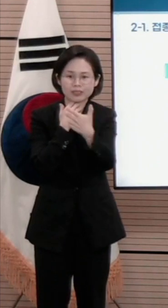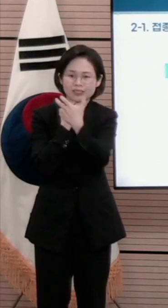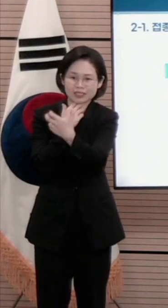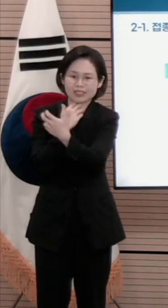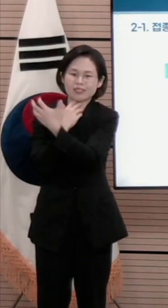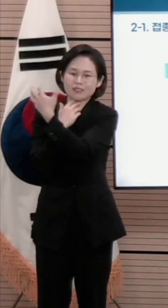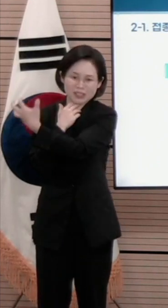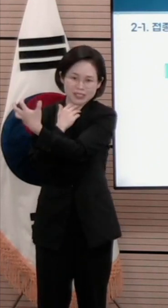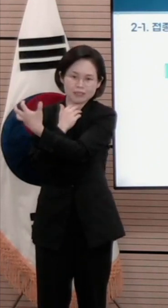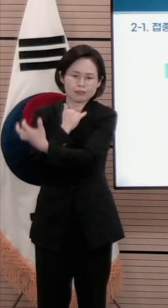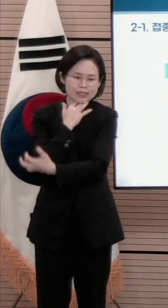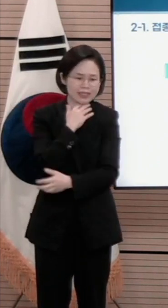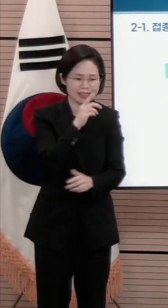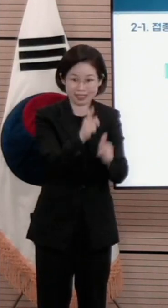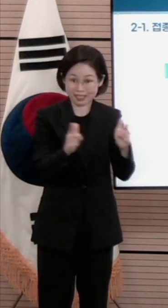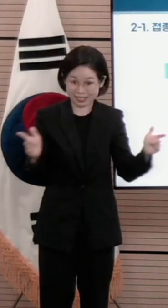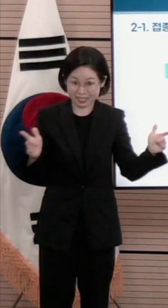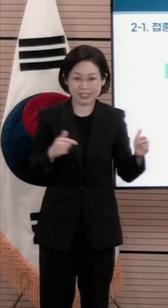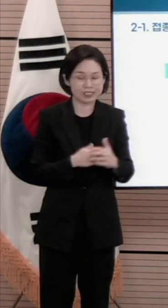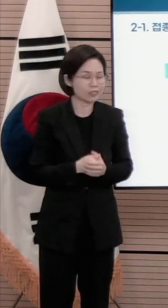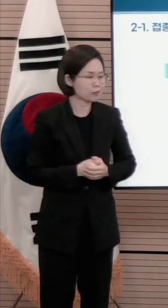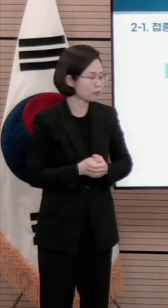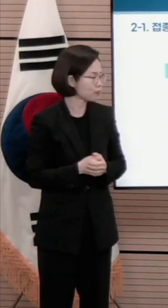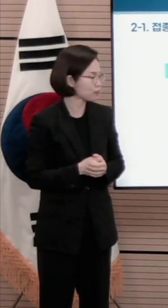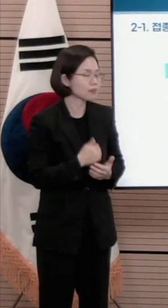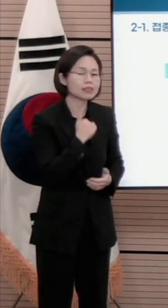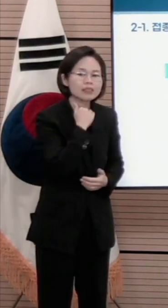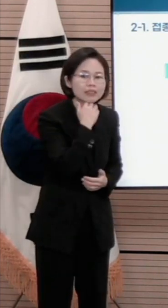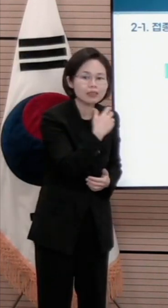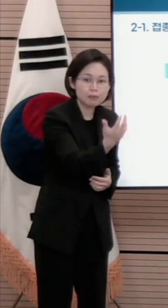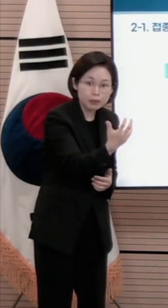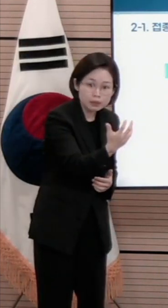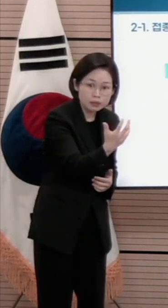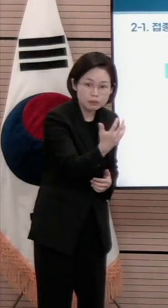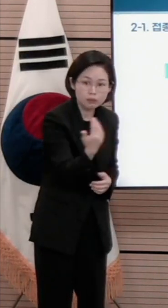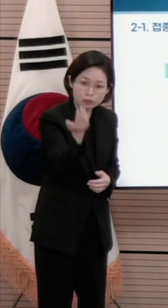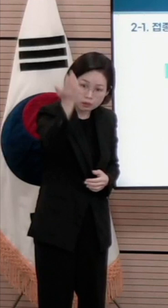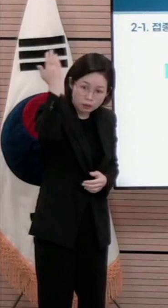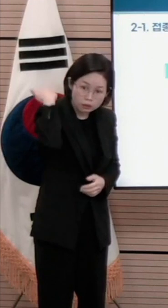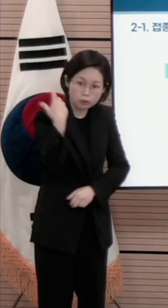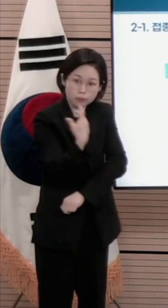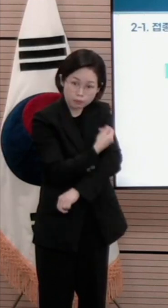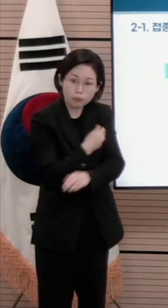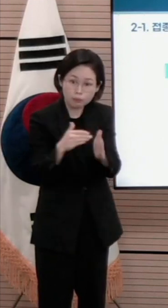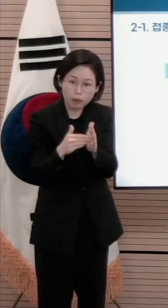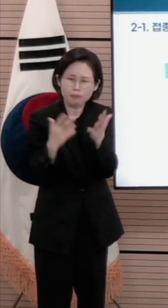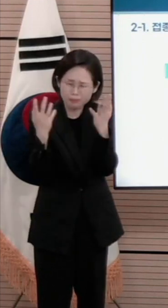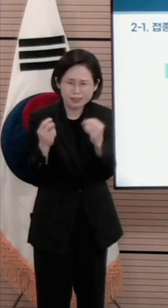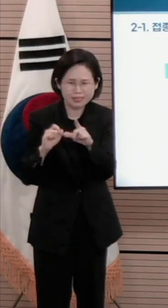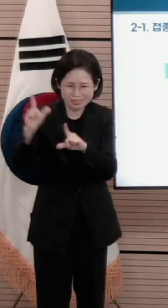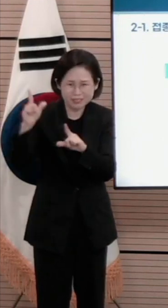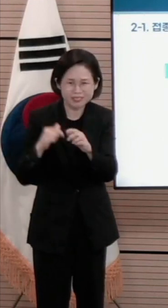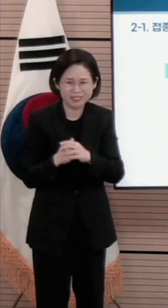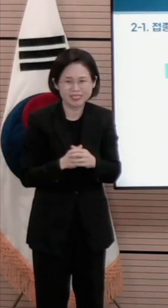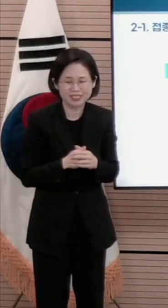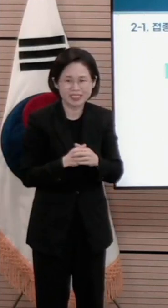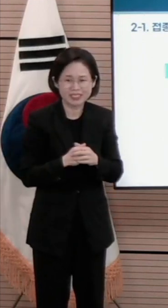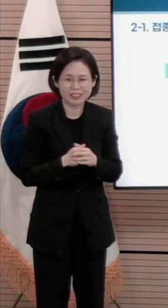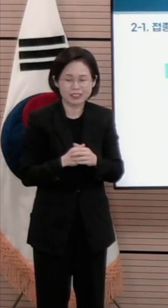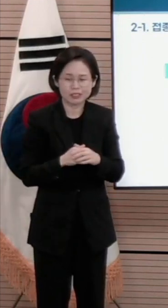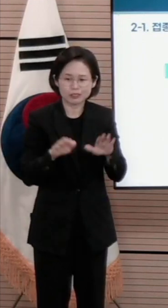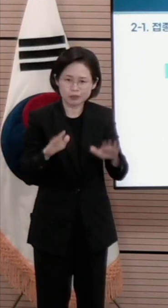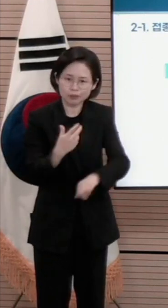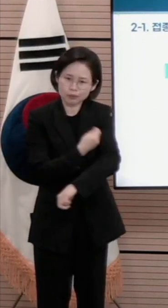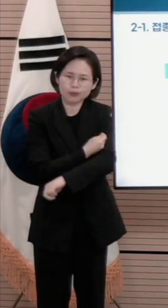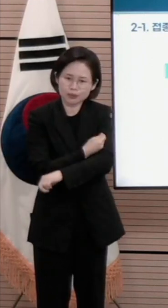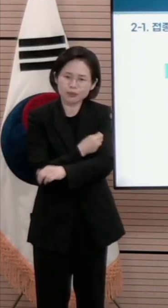색깔을 좀 다르게 표시를 했고요. 이제 80대는 그 전에 이미 많이 접종을 받으셔서 접종 추이가 크게